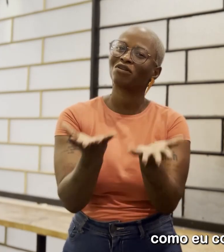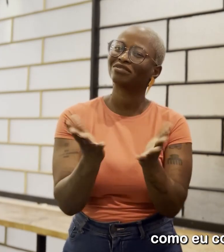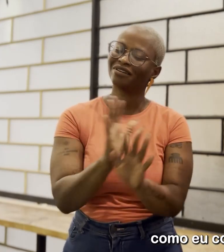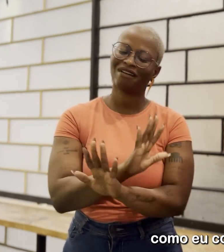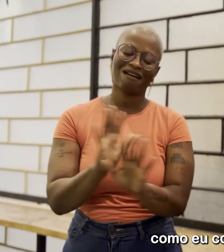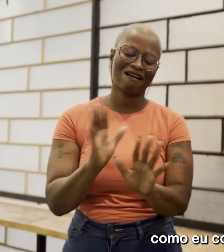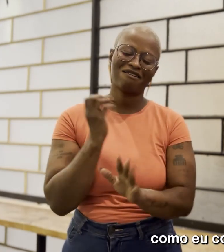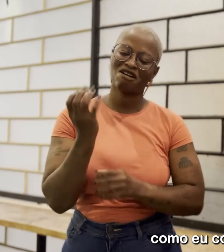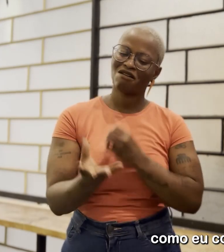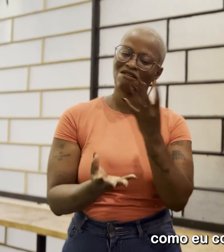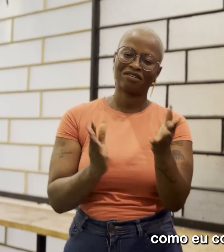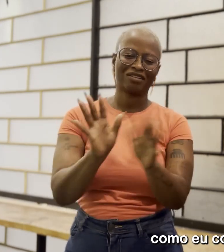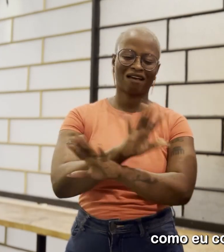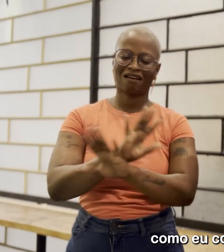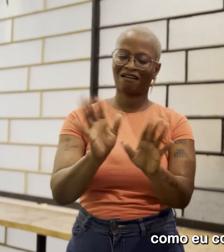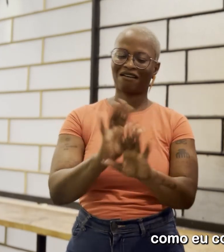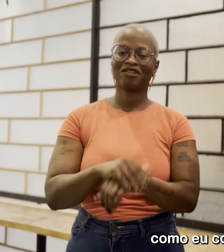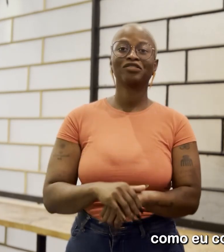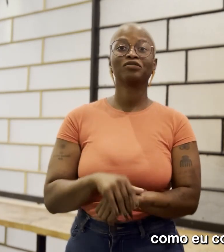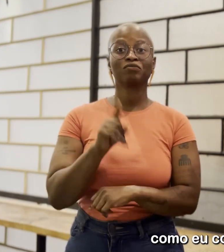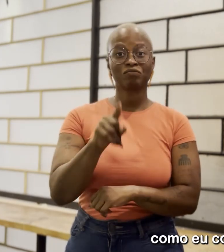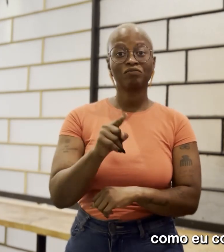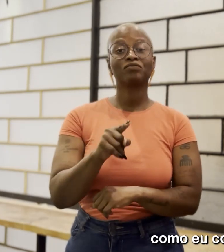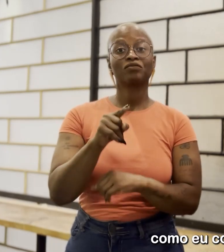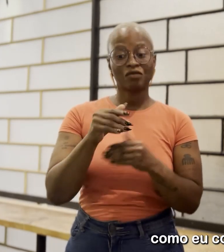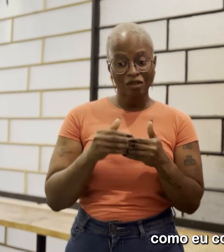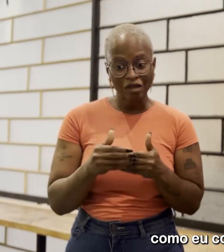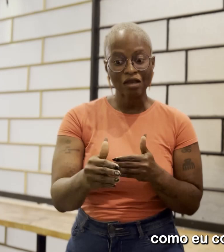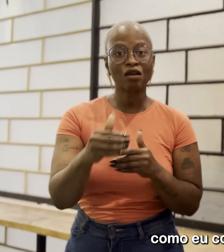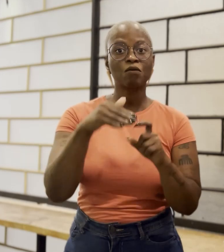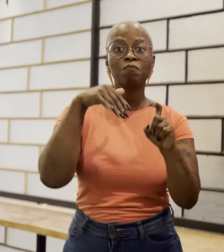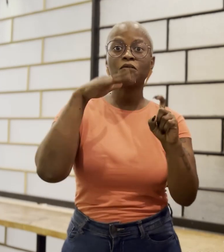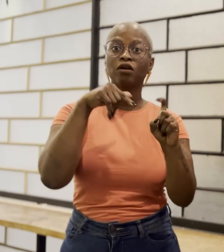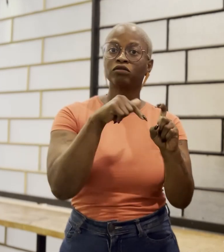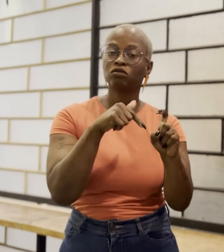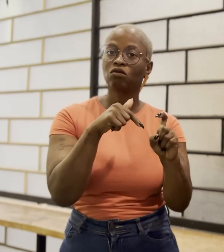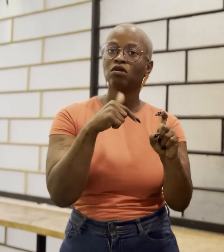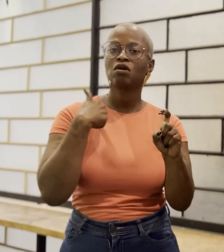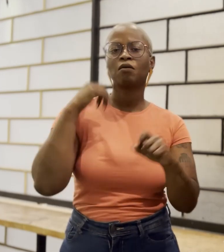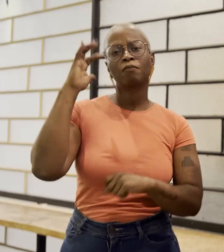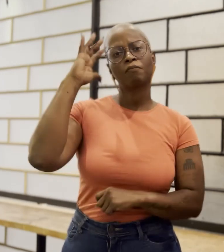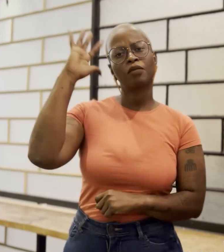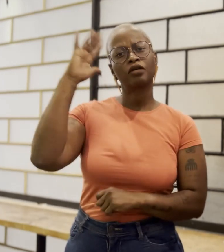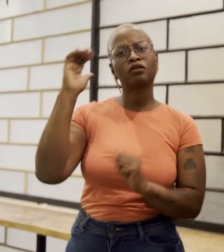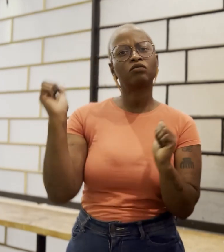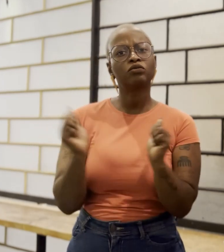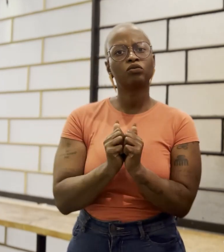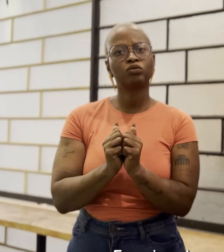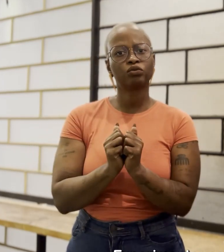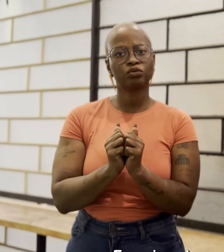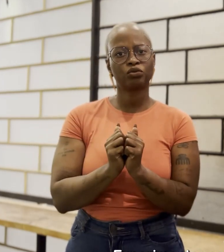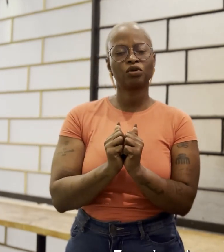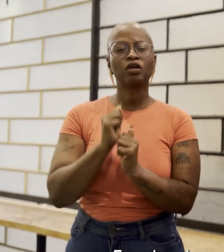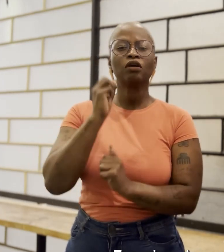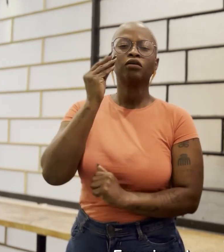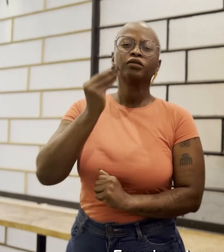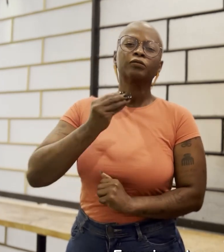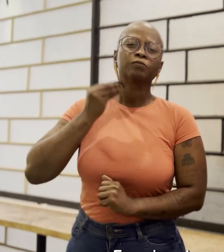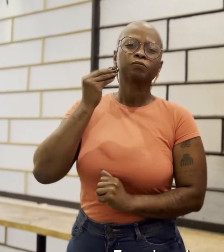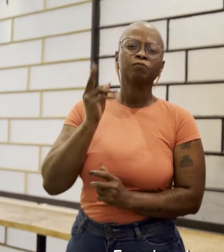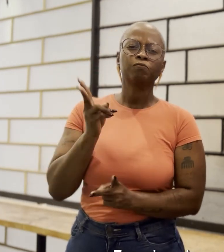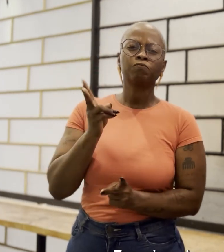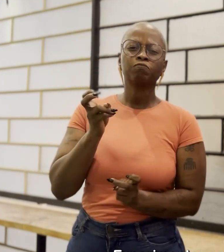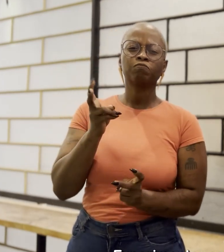vocês, mas partir desse mito e pensar com ele,